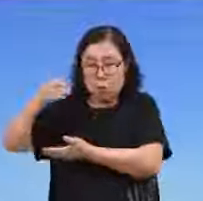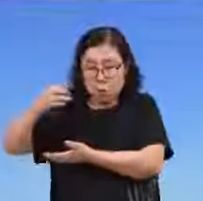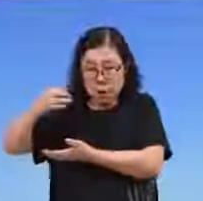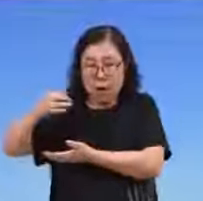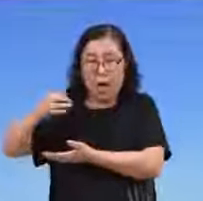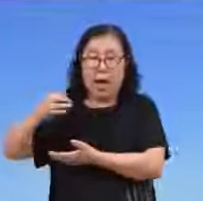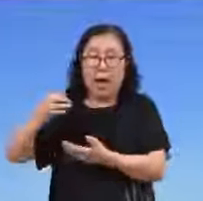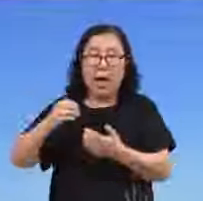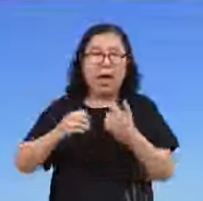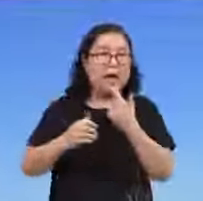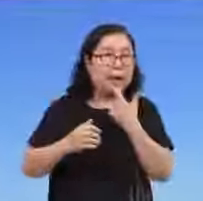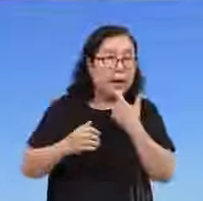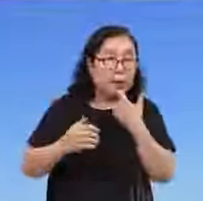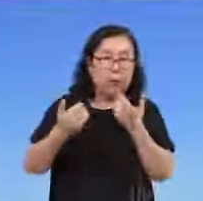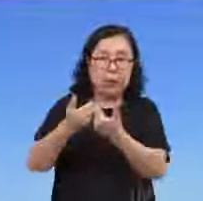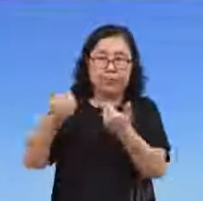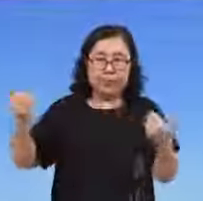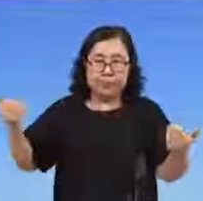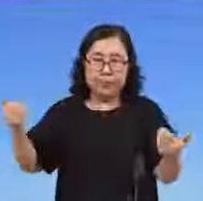거예요.